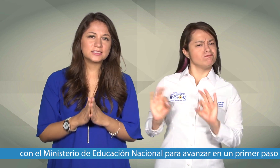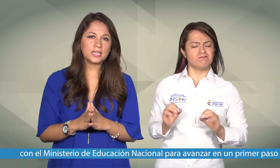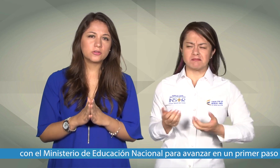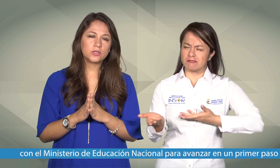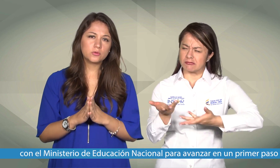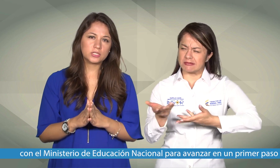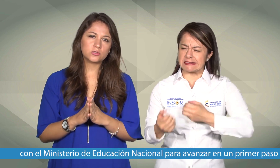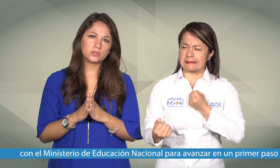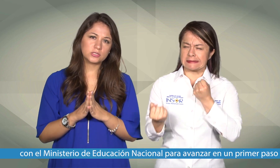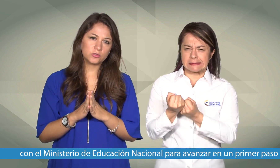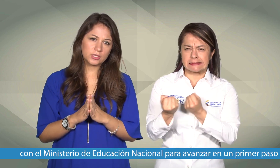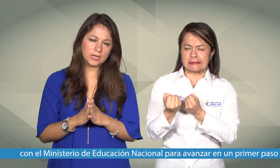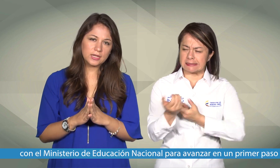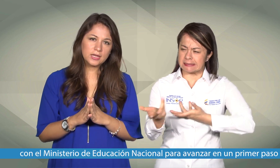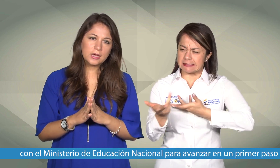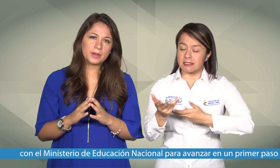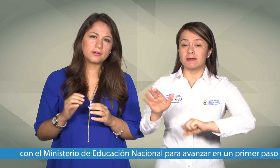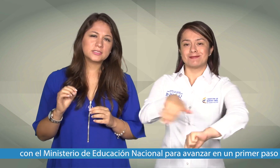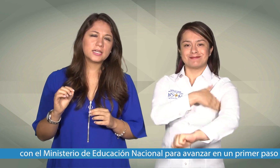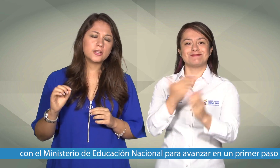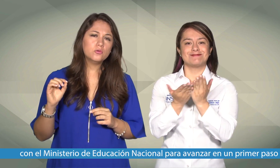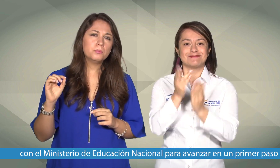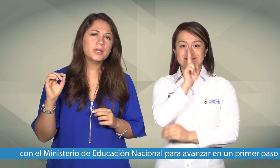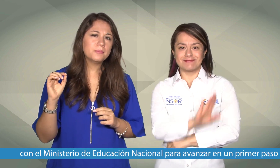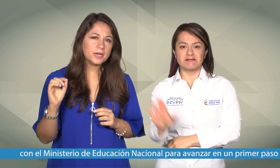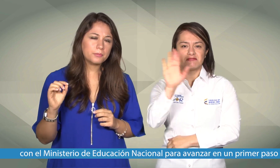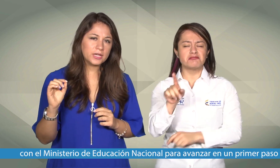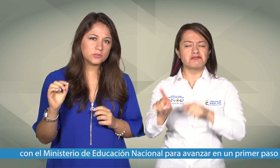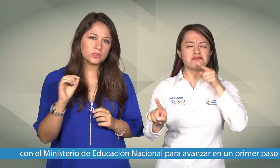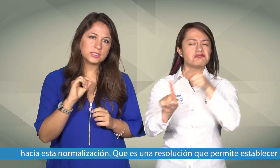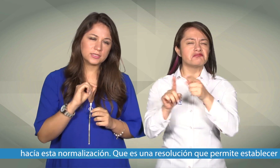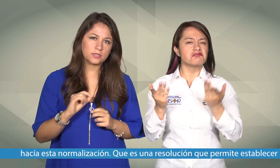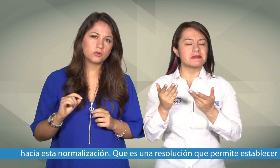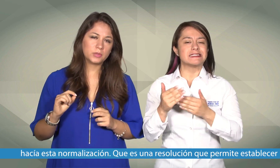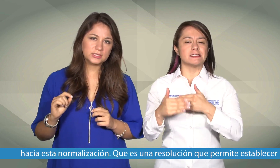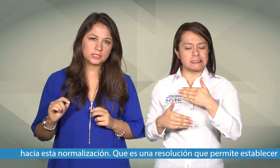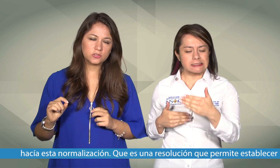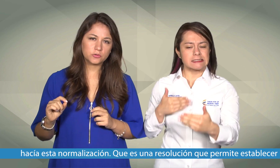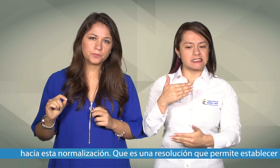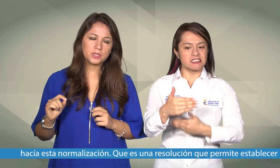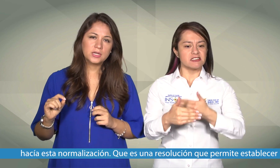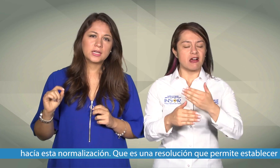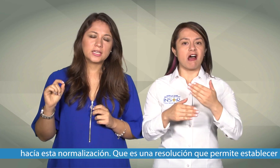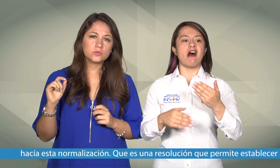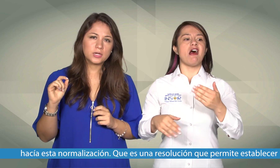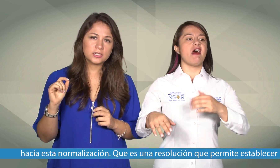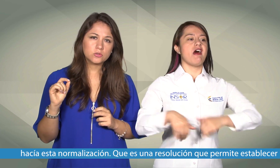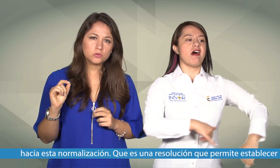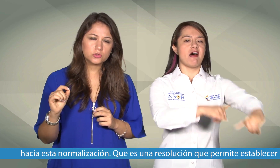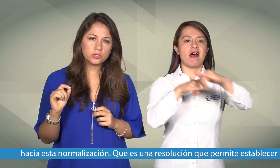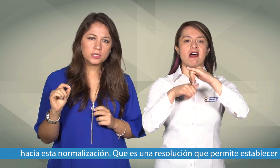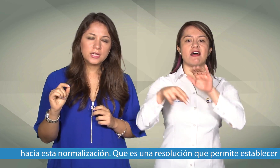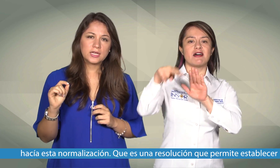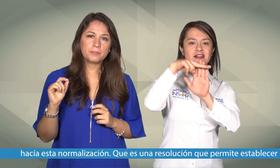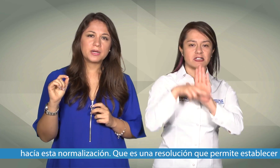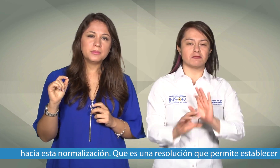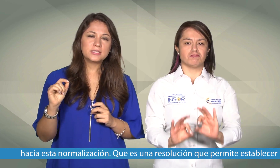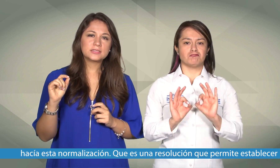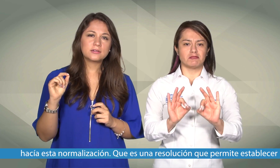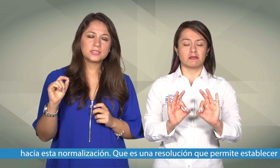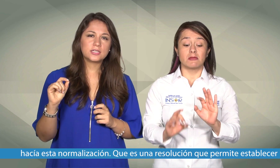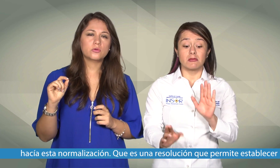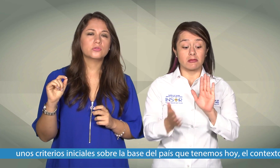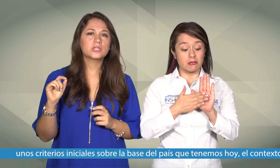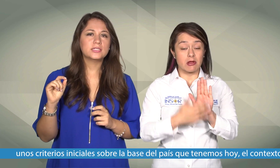con el Ministerio de Educación Nacional para avanzar en un primer paso hacia esa normalización, que es una resolución que